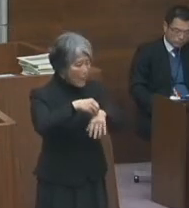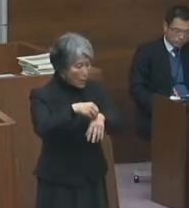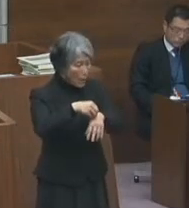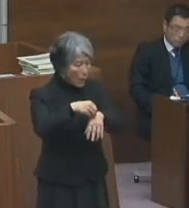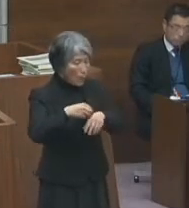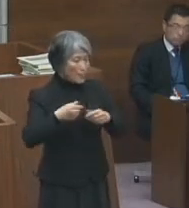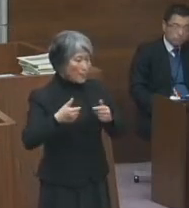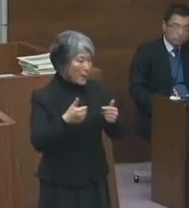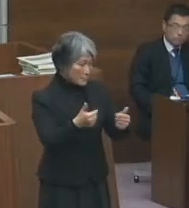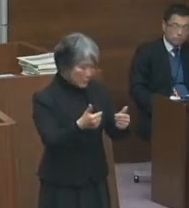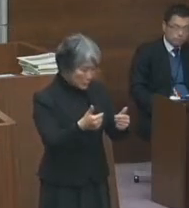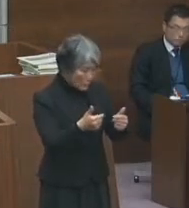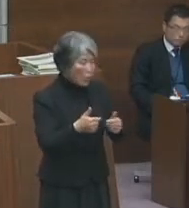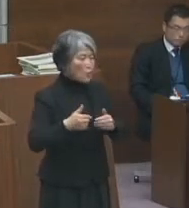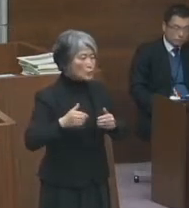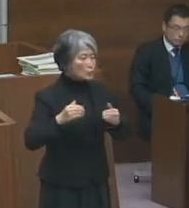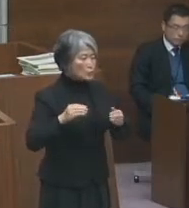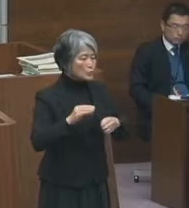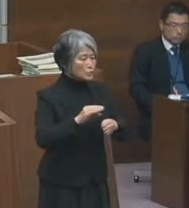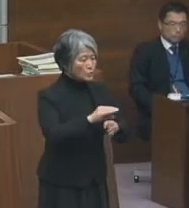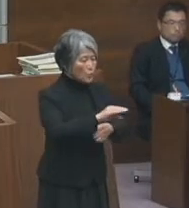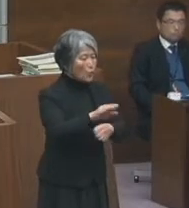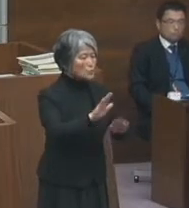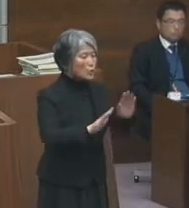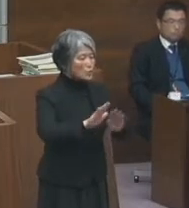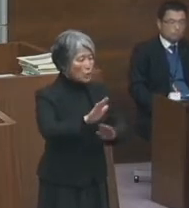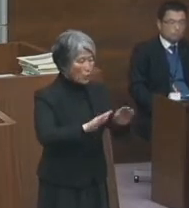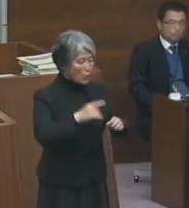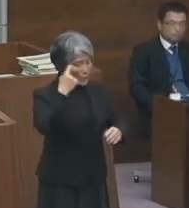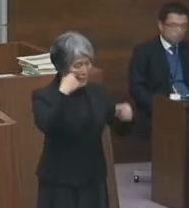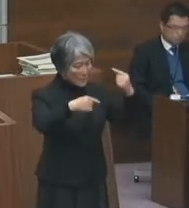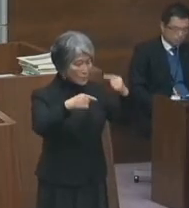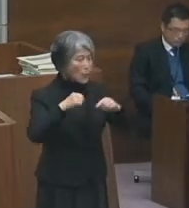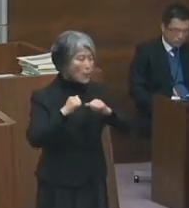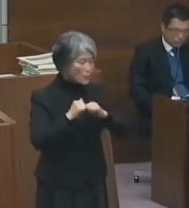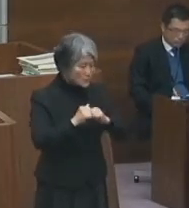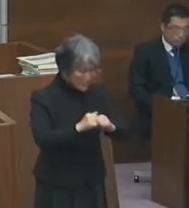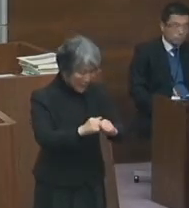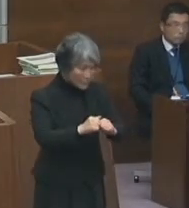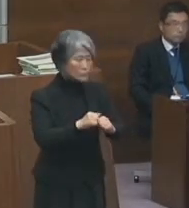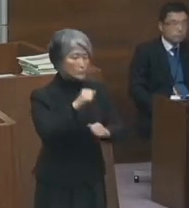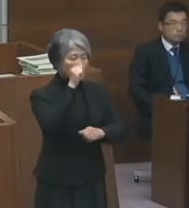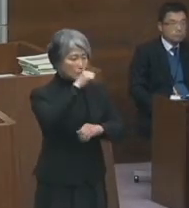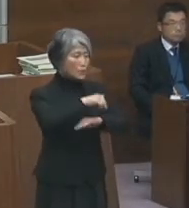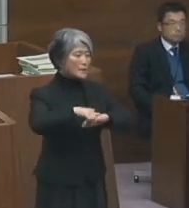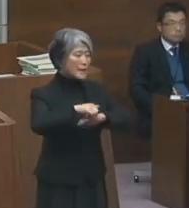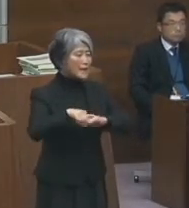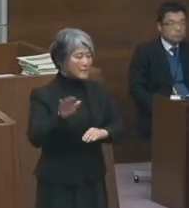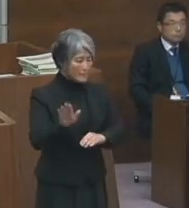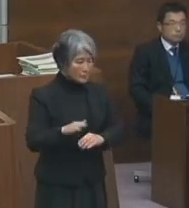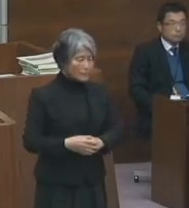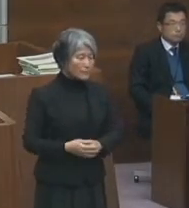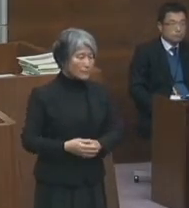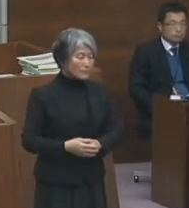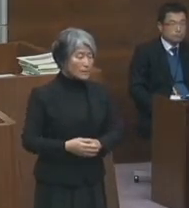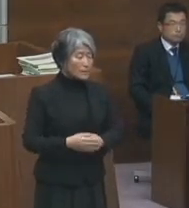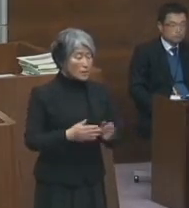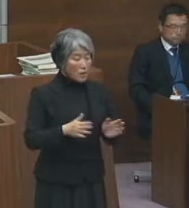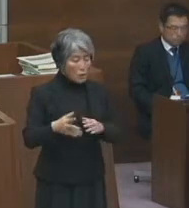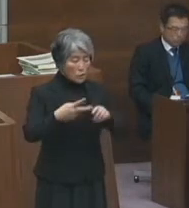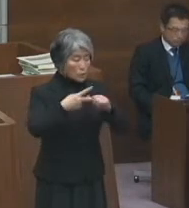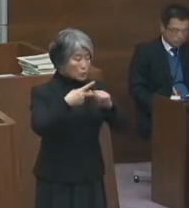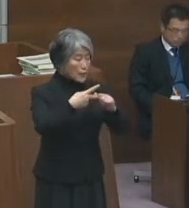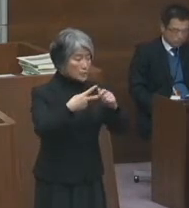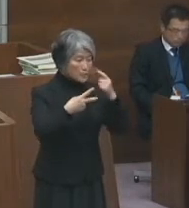ており、そうした検討の中で、きめ細やかな路線網の構築につきましても検討していく予定でございます。次、2点目